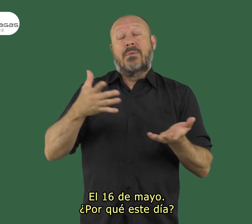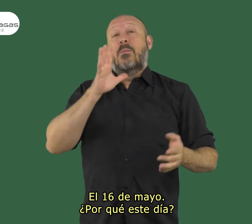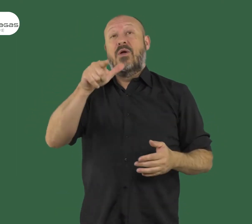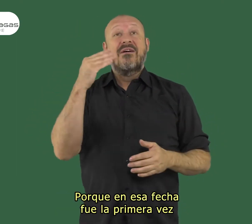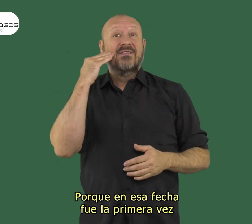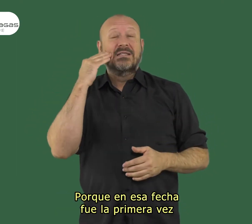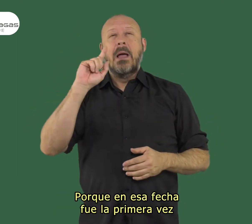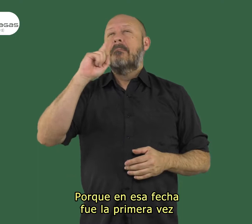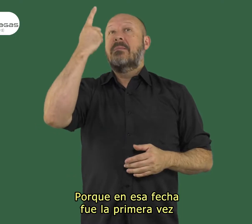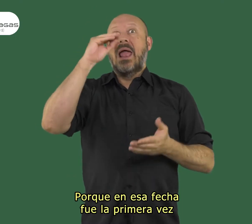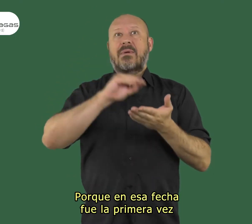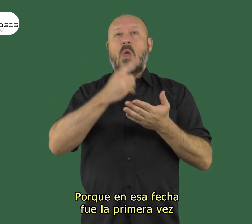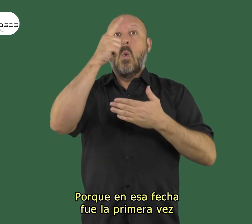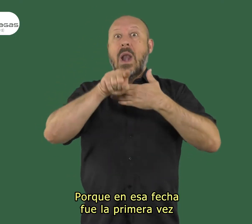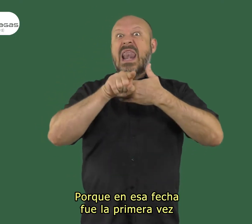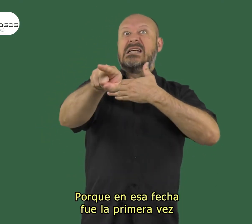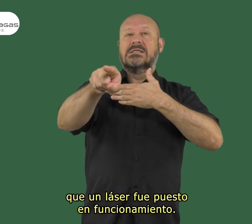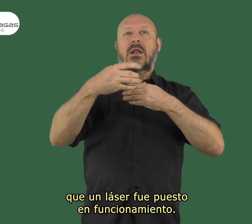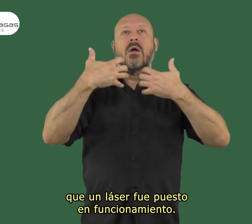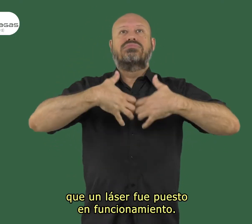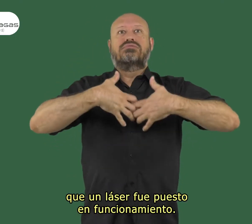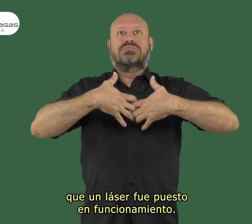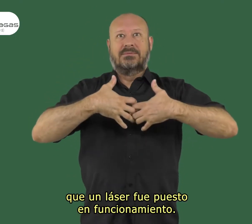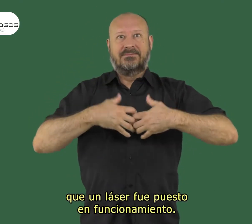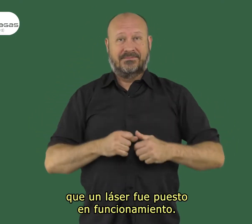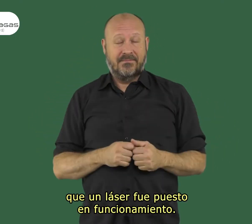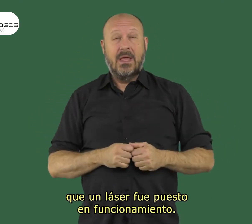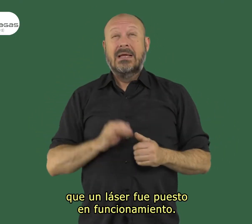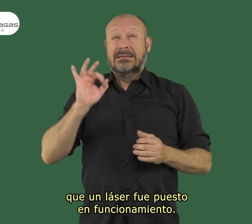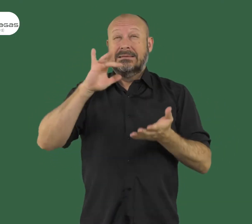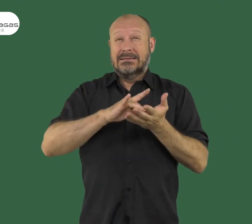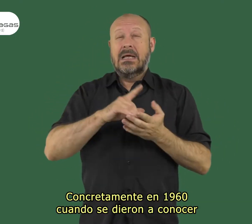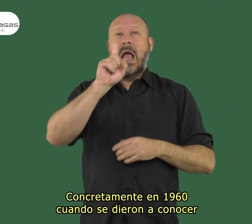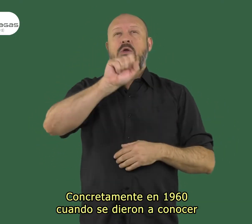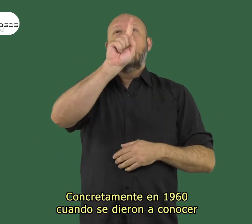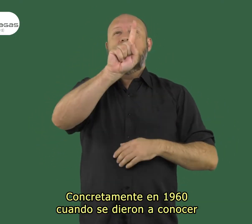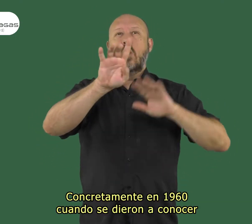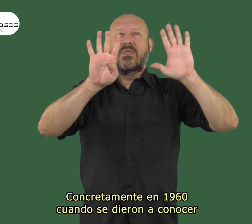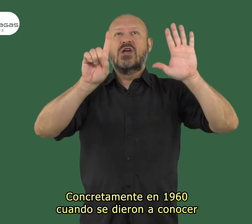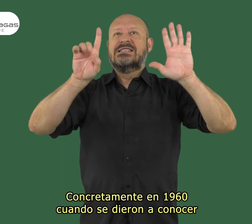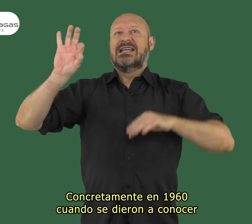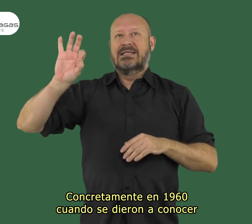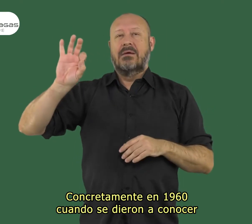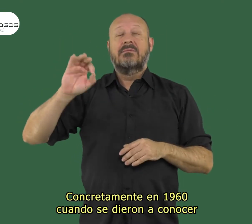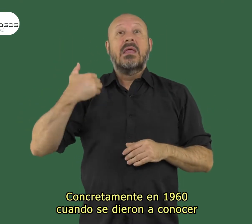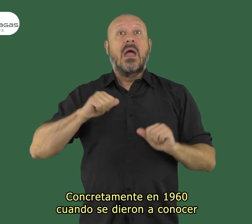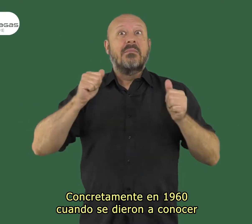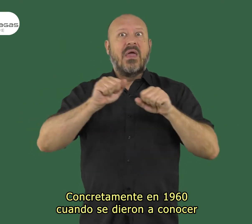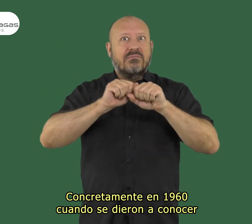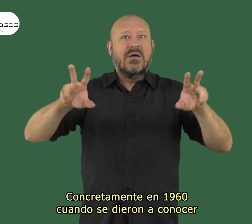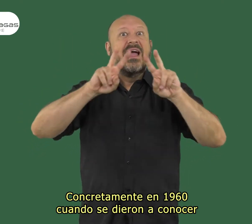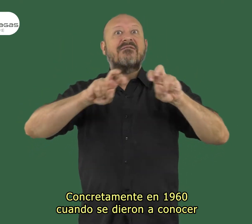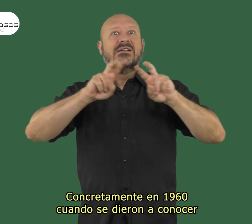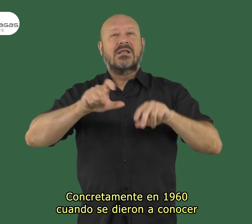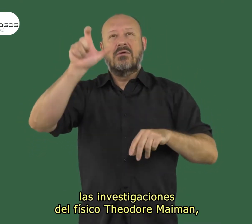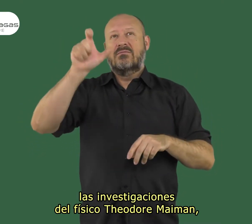qué este día? Porque en esa fecha fue la primera vez que un láser fue puesto en funcionamiento. Concretamente en 1960, cuando